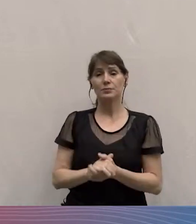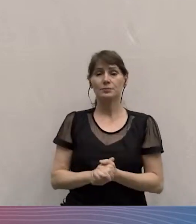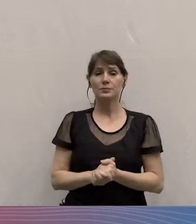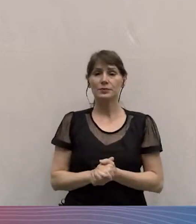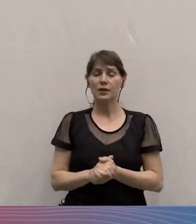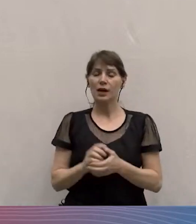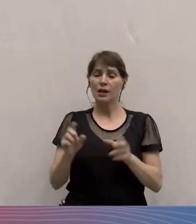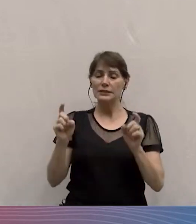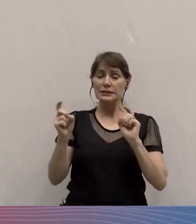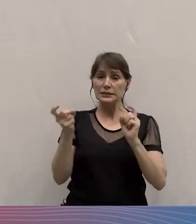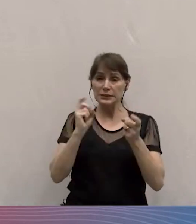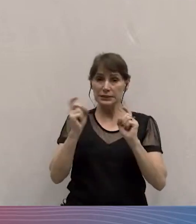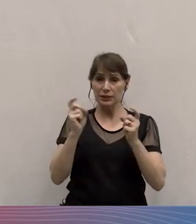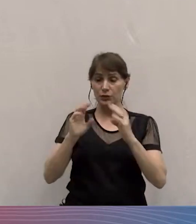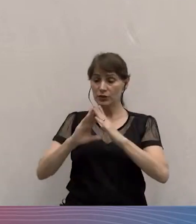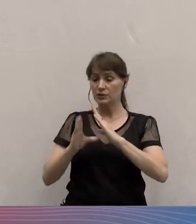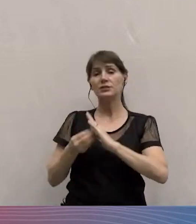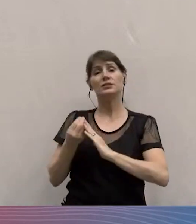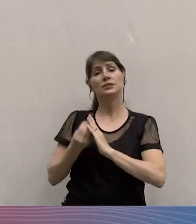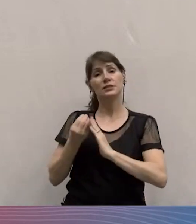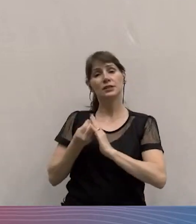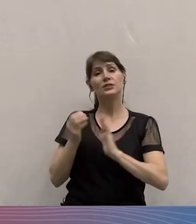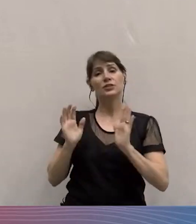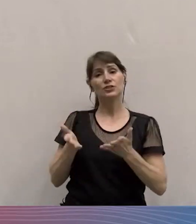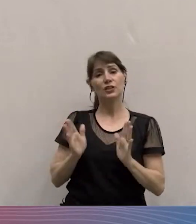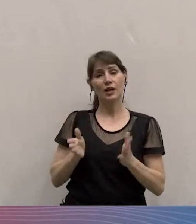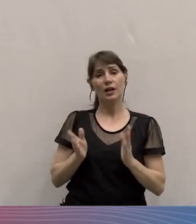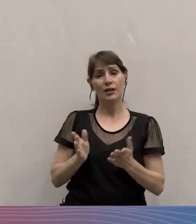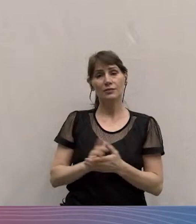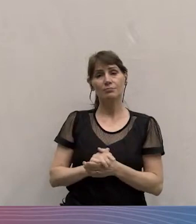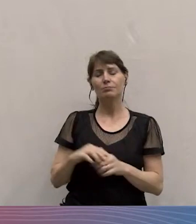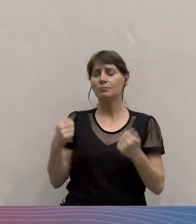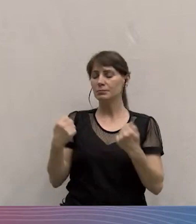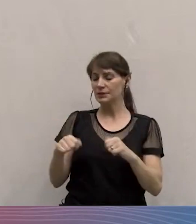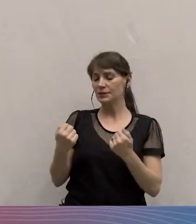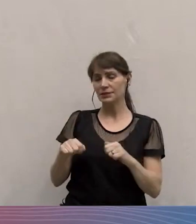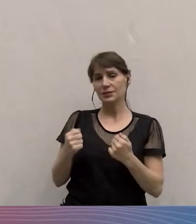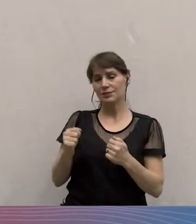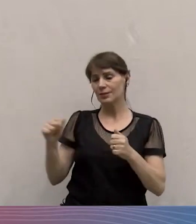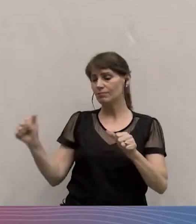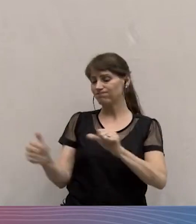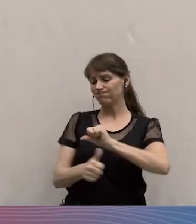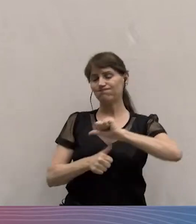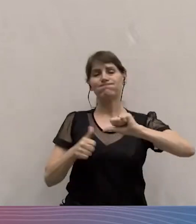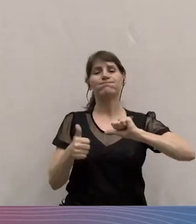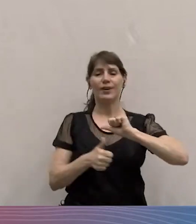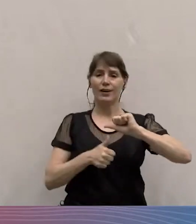até as reuniões das igrejas precisam mudar.